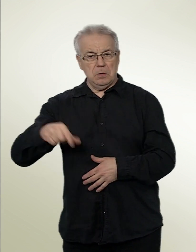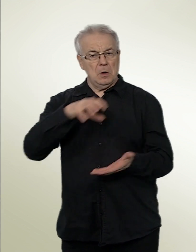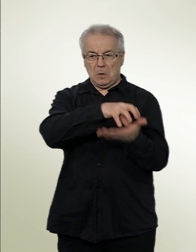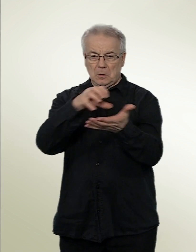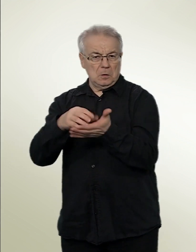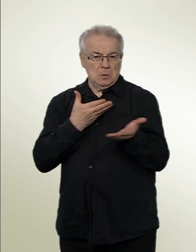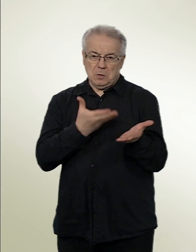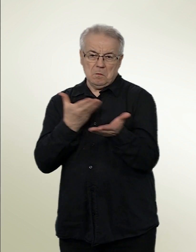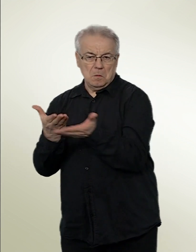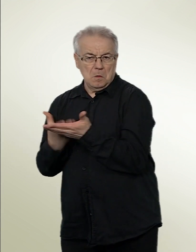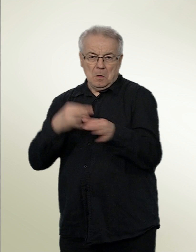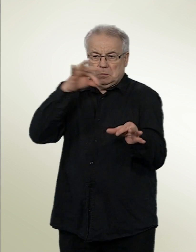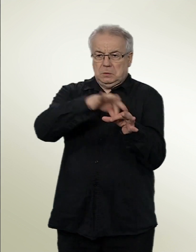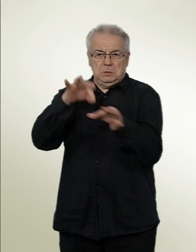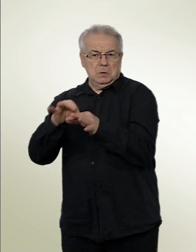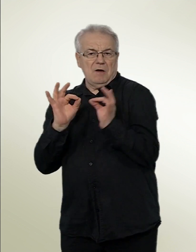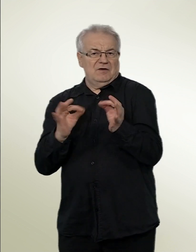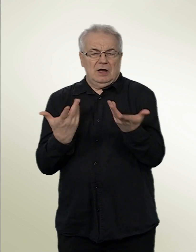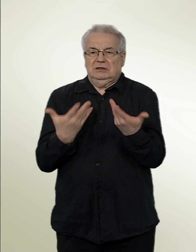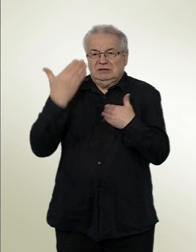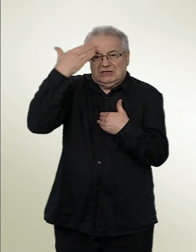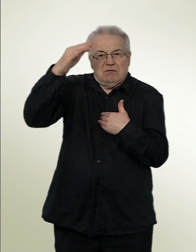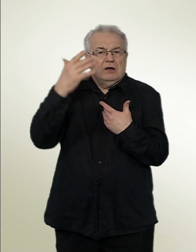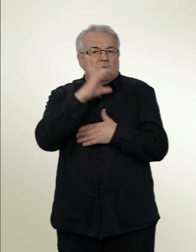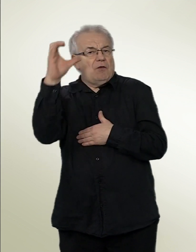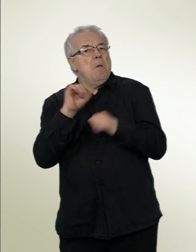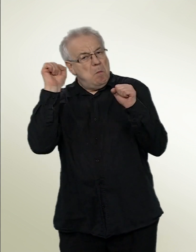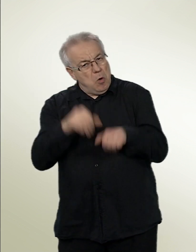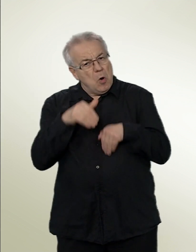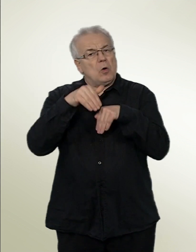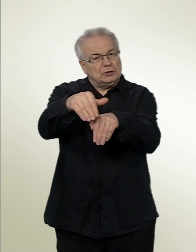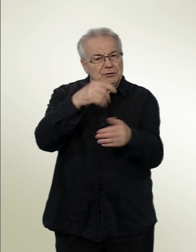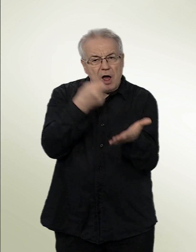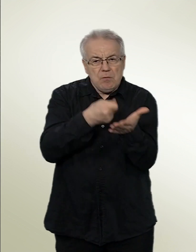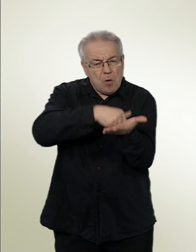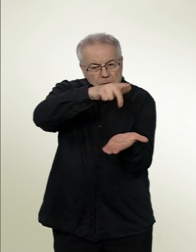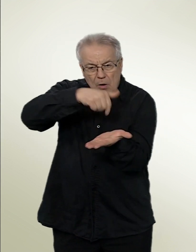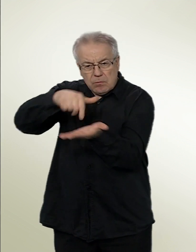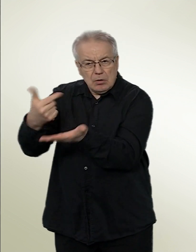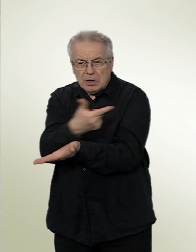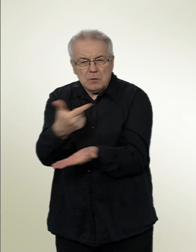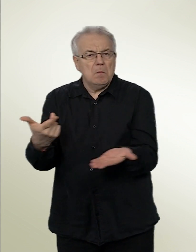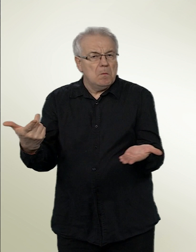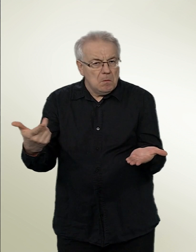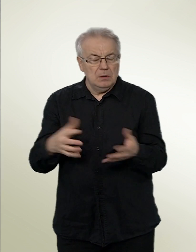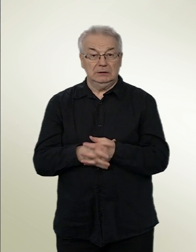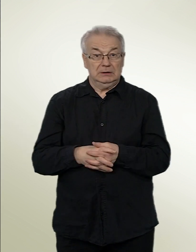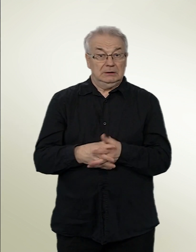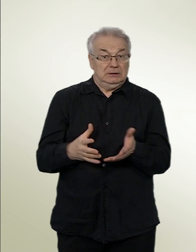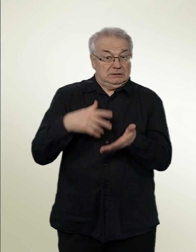simplement appelés à se prononcer sur la question de savoir si la Confédération peut continuer à percevoir ces deux impôts. Si le nouveau régime financier